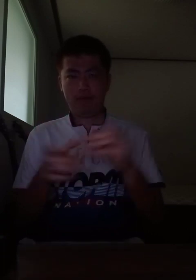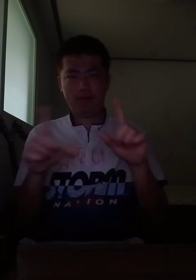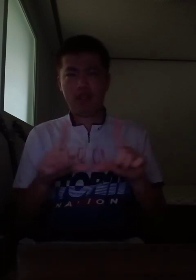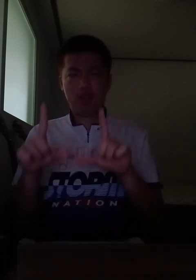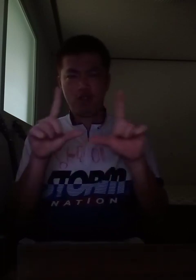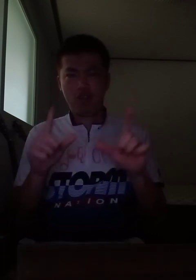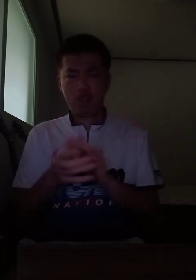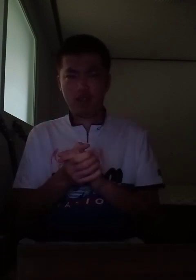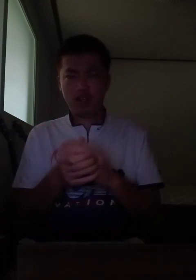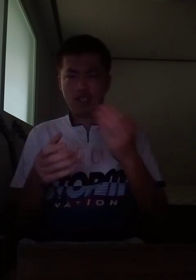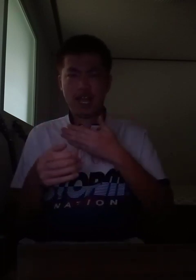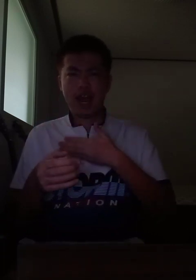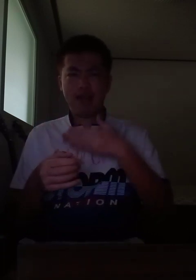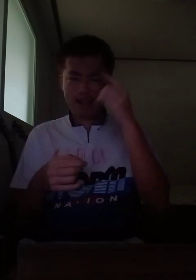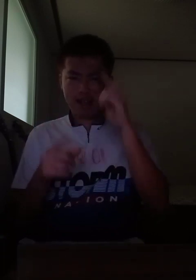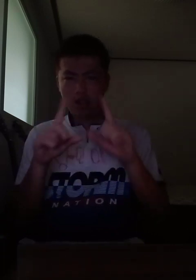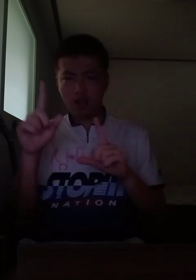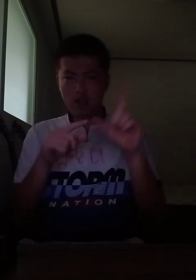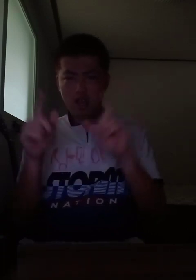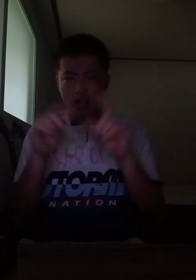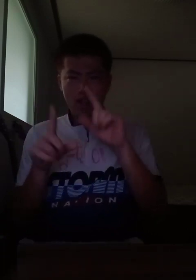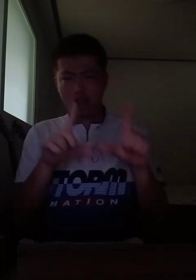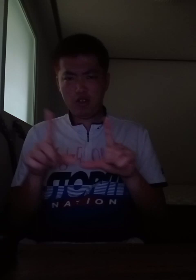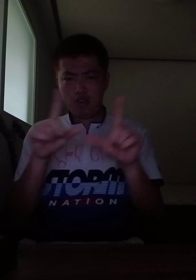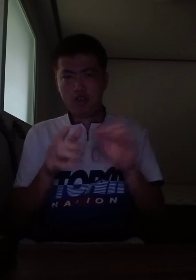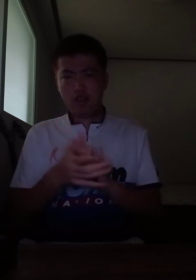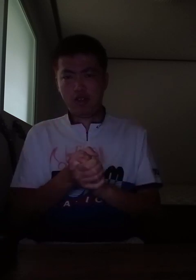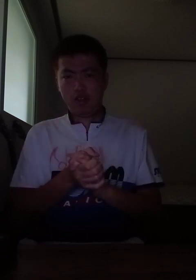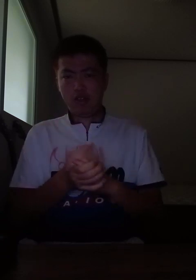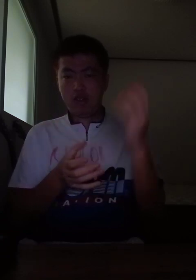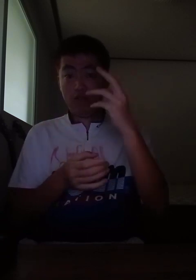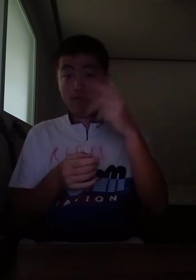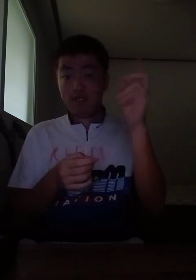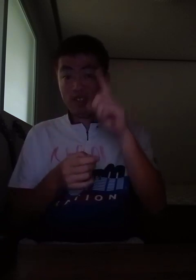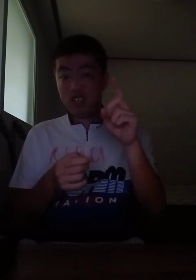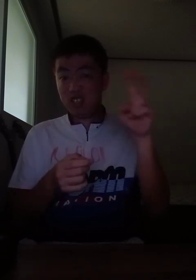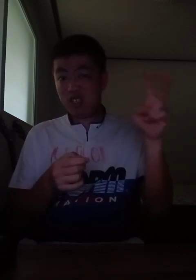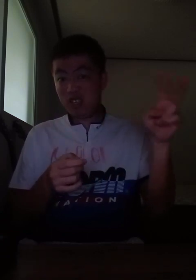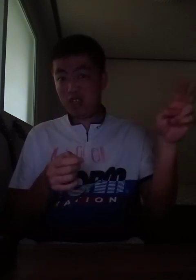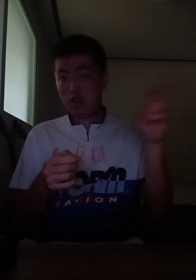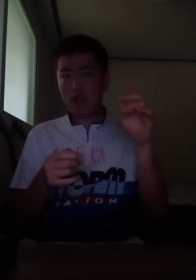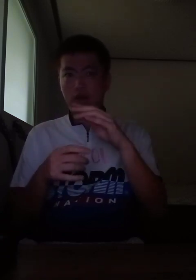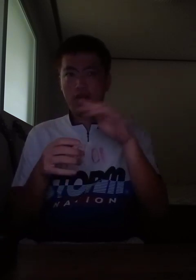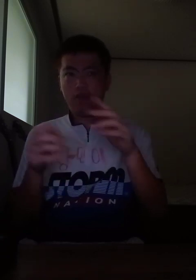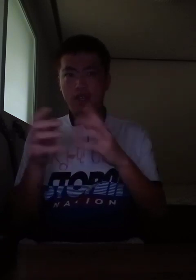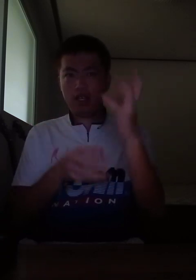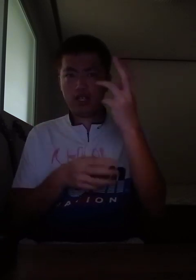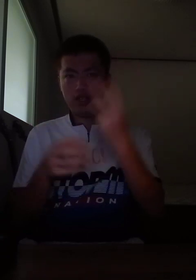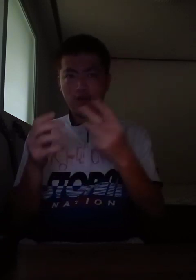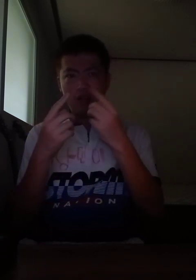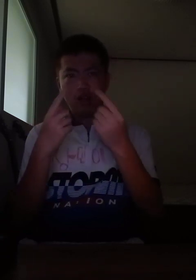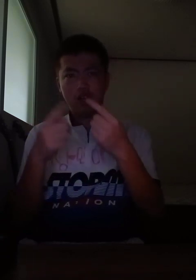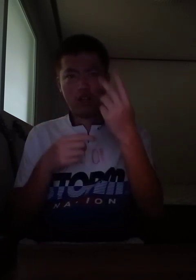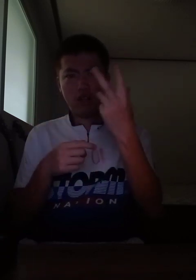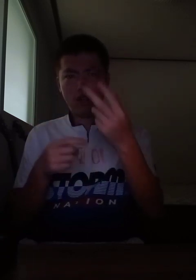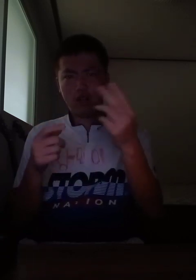살려주세요. 사람 살려주세요. 곧바로 112 상황실에서 화장실 스피커를 통해 경찰 출동